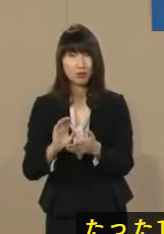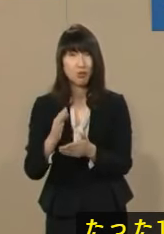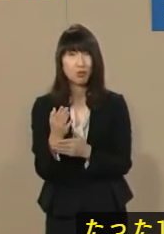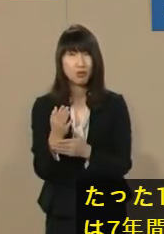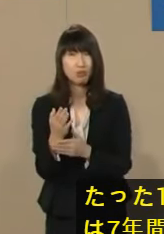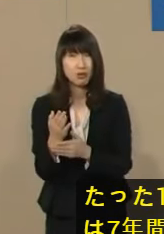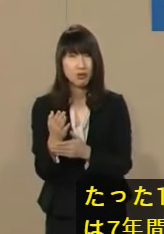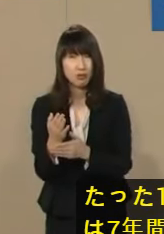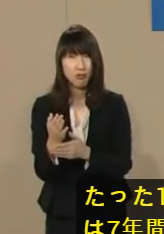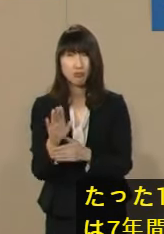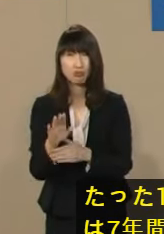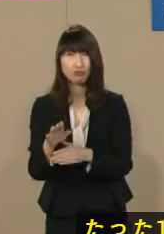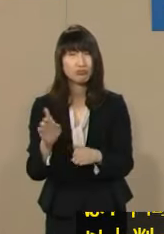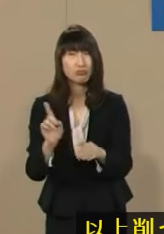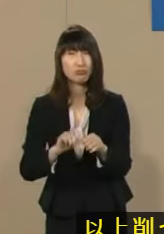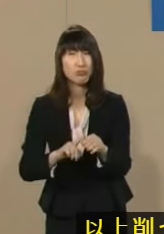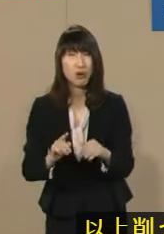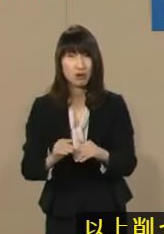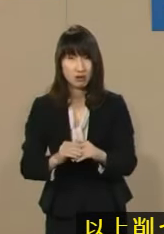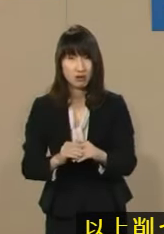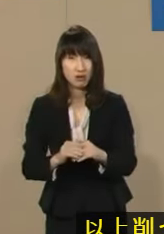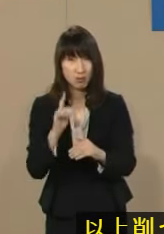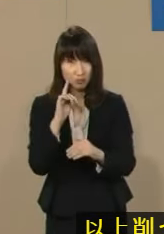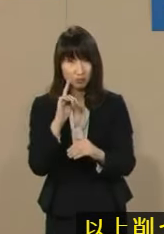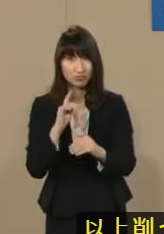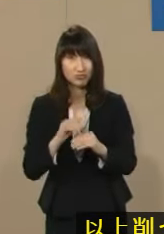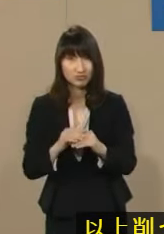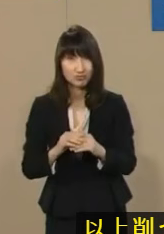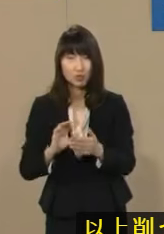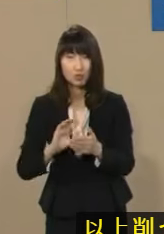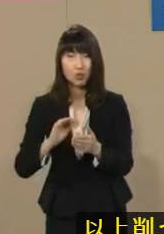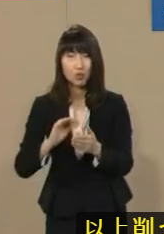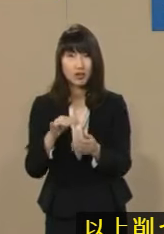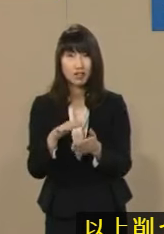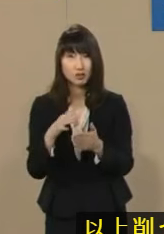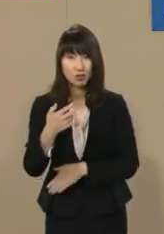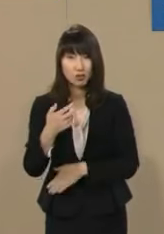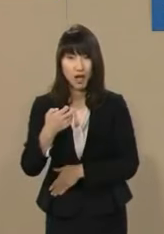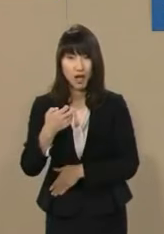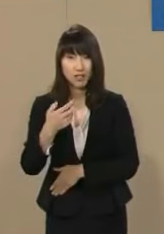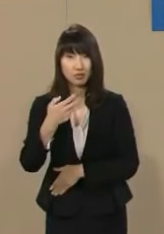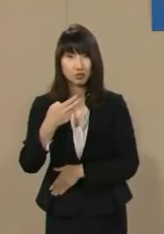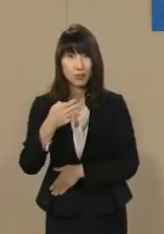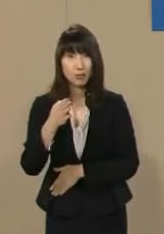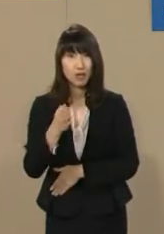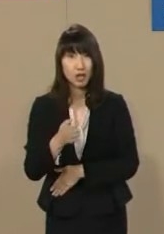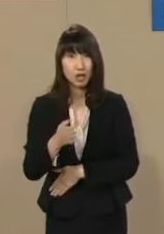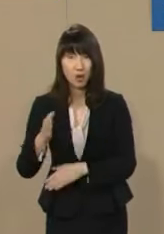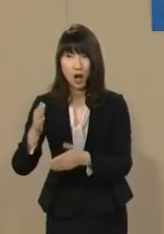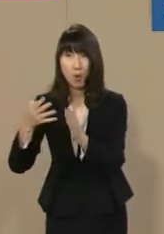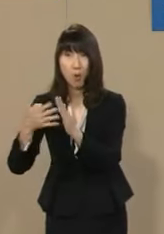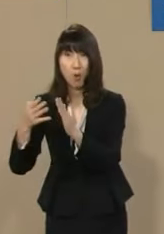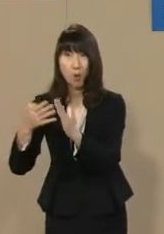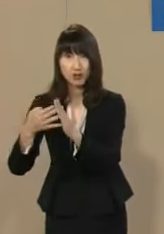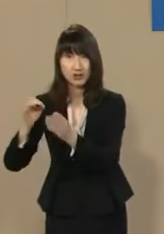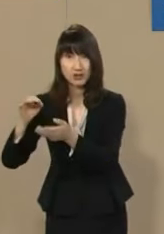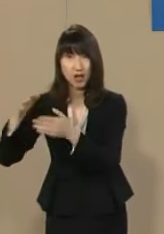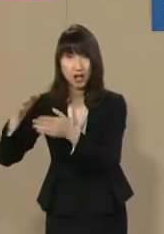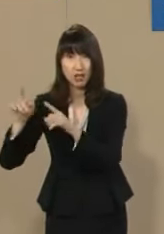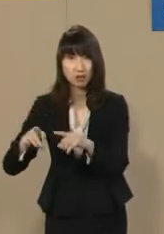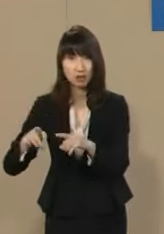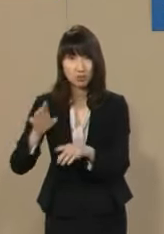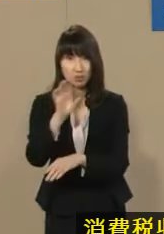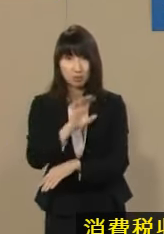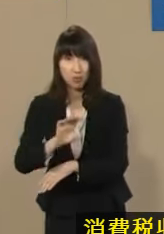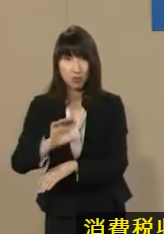は何のためにあるんでしょうか。消費税収の実に約 73% が法人税収の減少分に割り当て